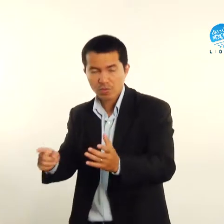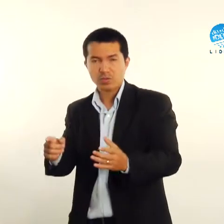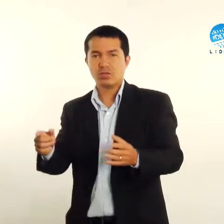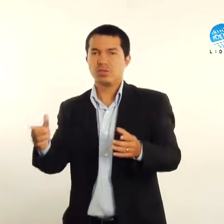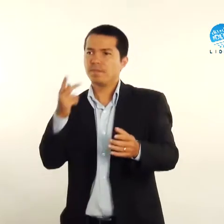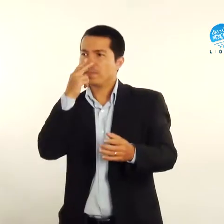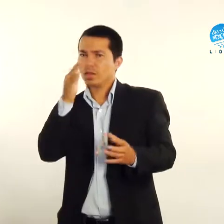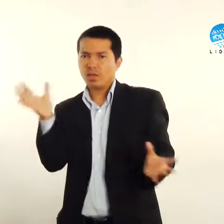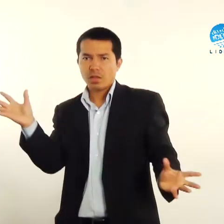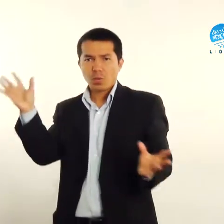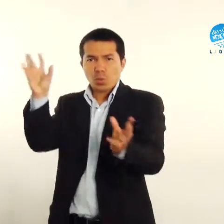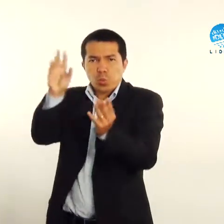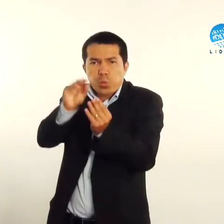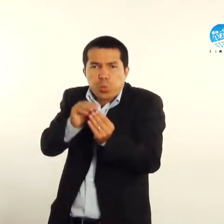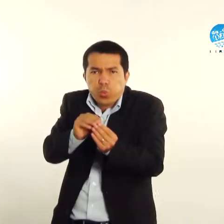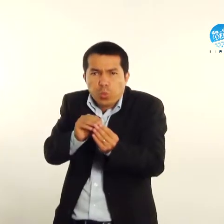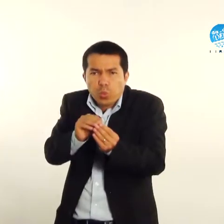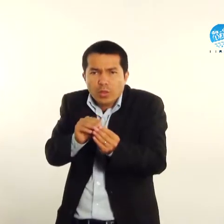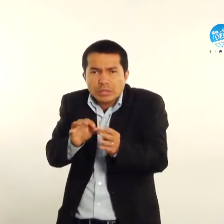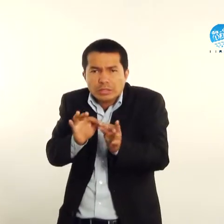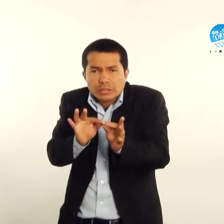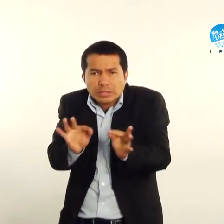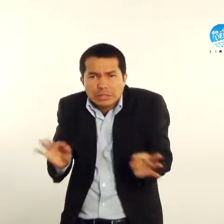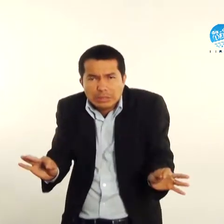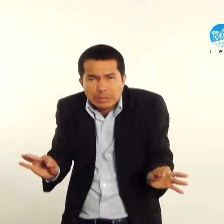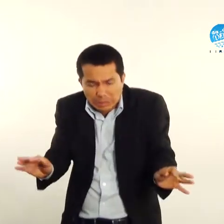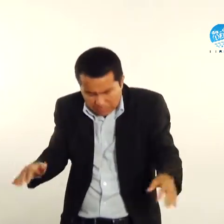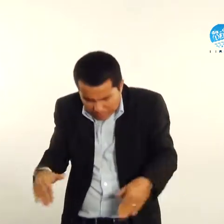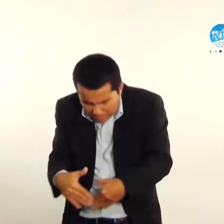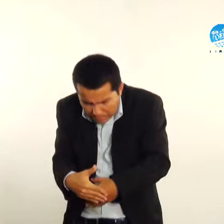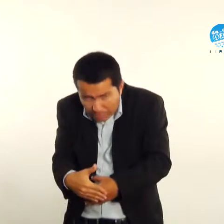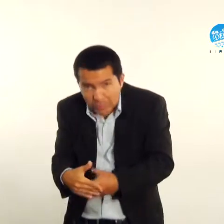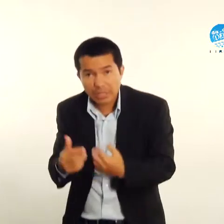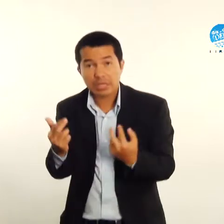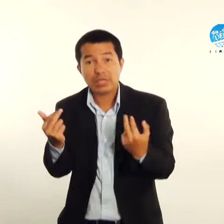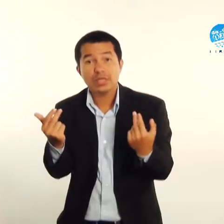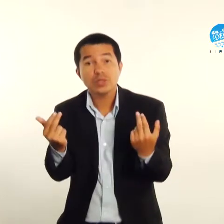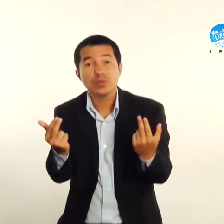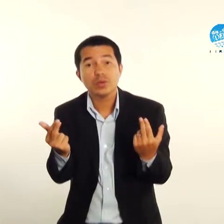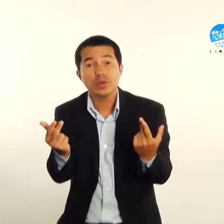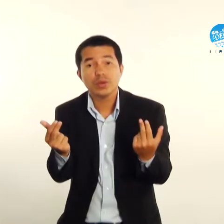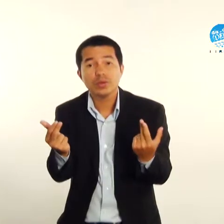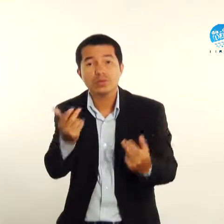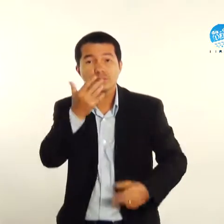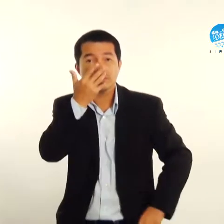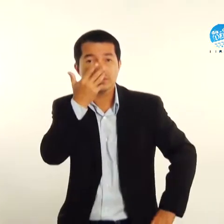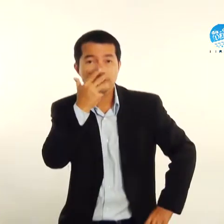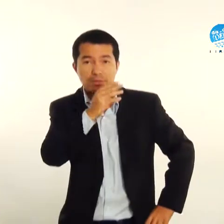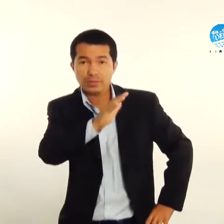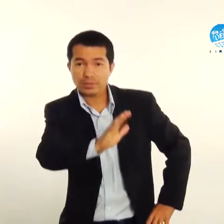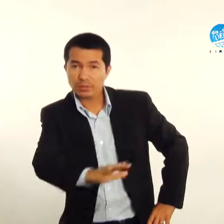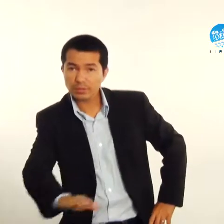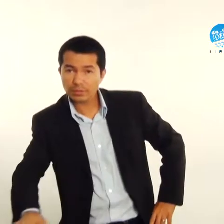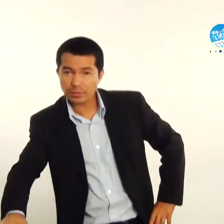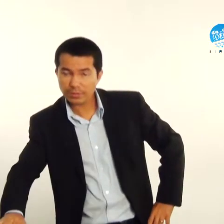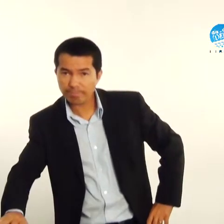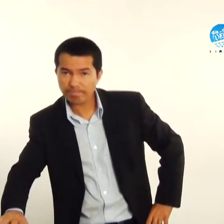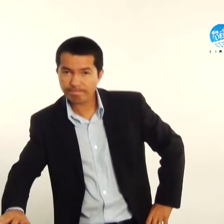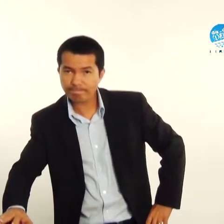discípulos, não se converterem, uau, conversão é dar